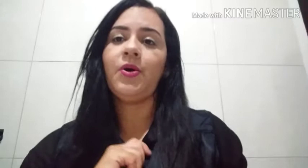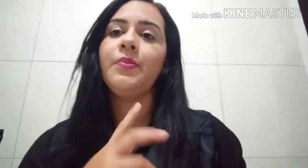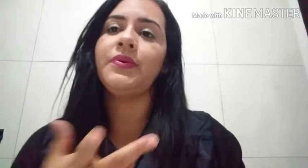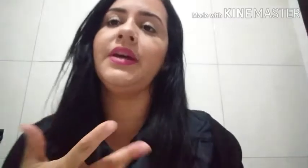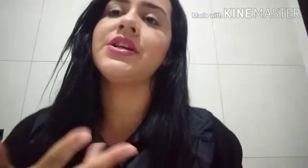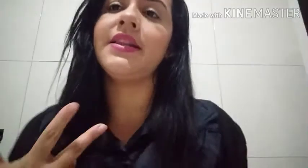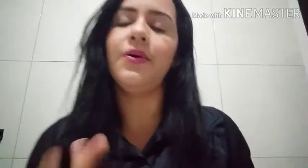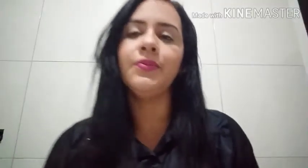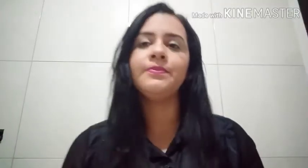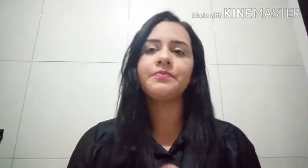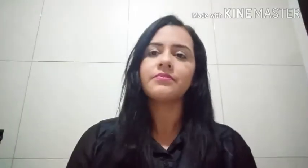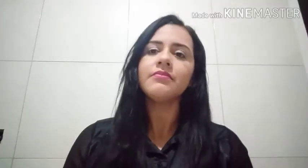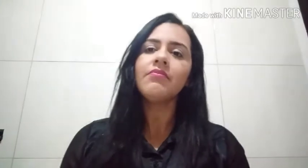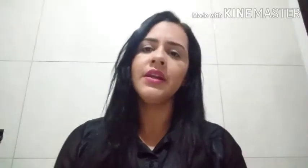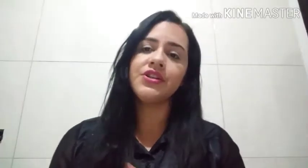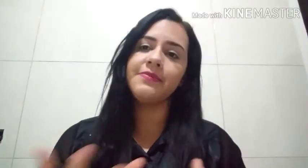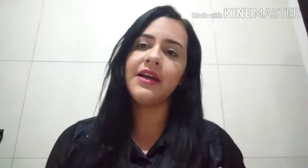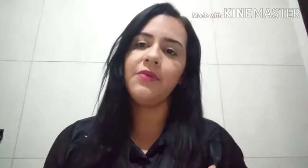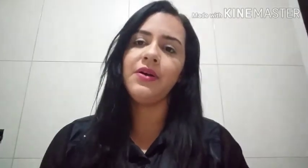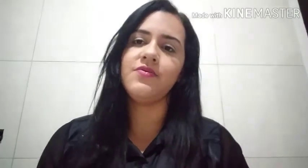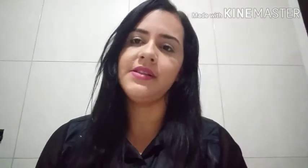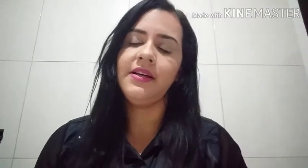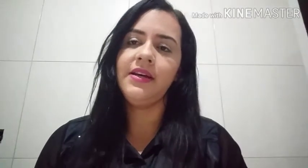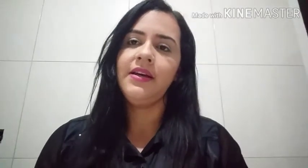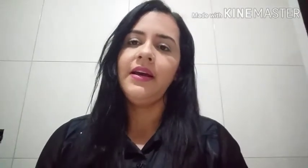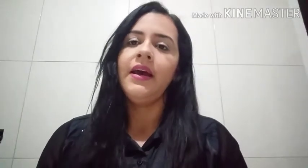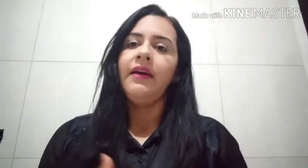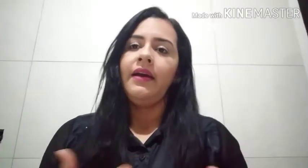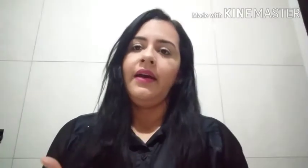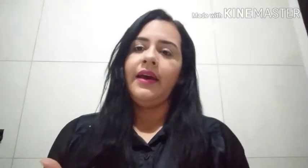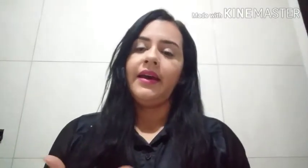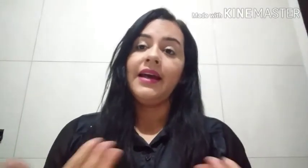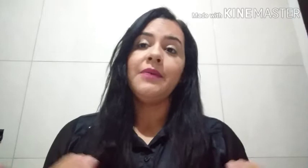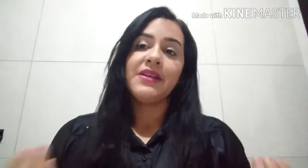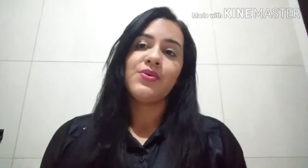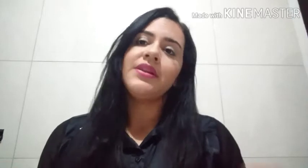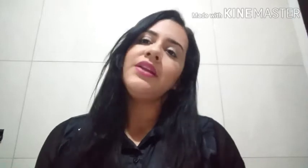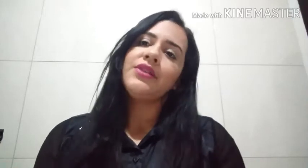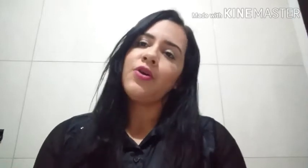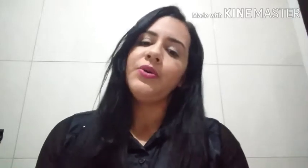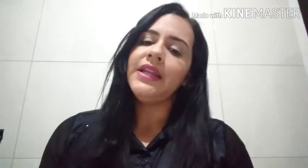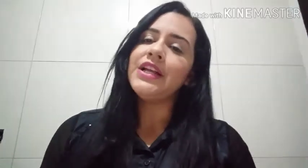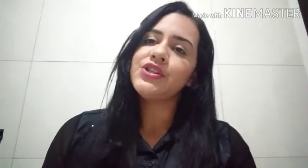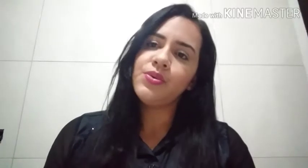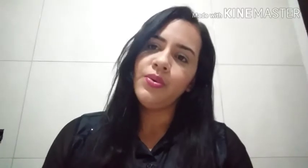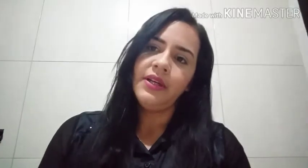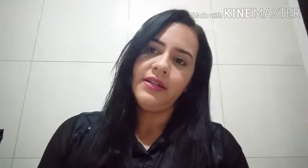próprio, né, de cada um, deixa eu explicar uma coisa. Cada pessoa dentro da comunidade surda,